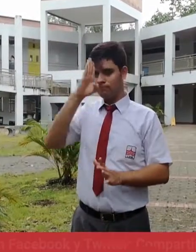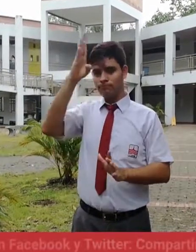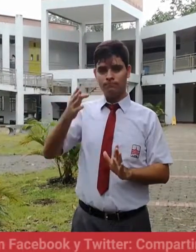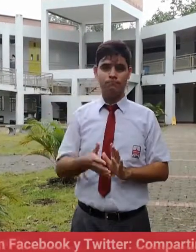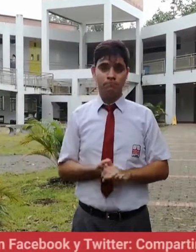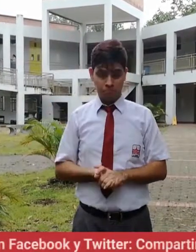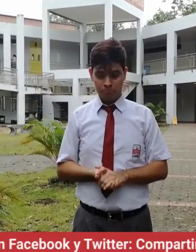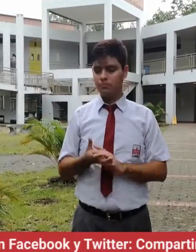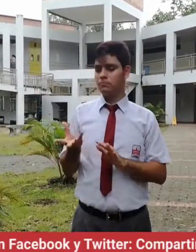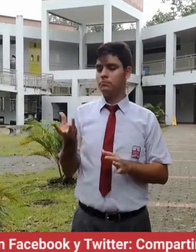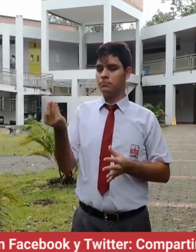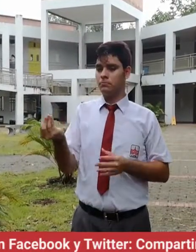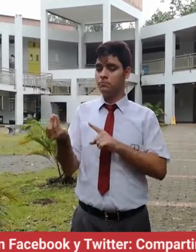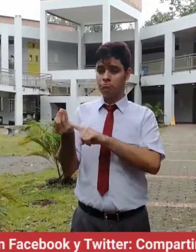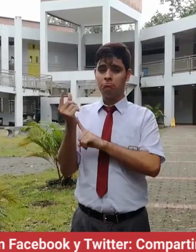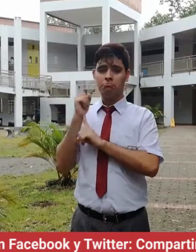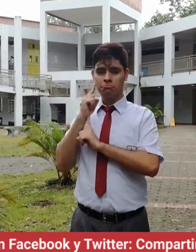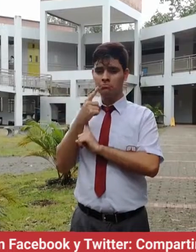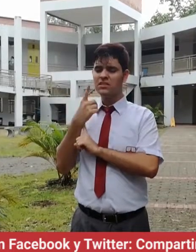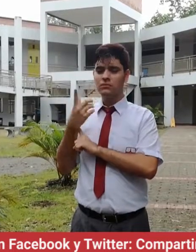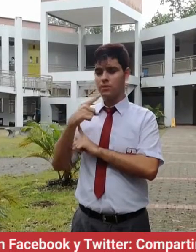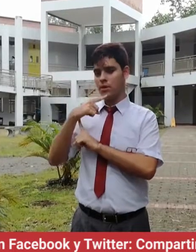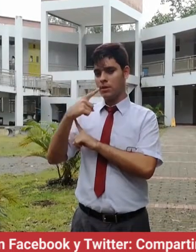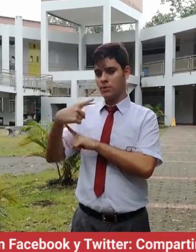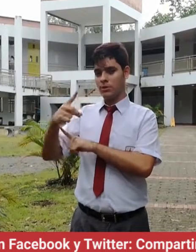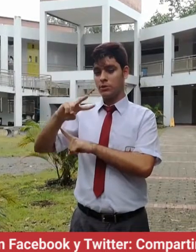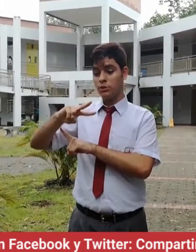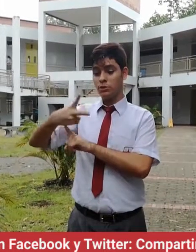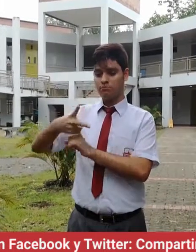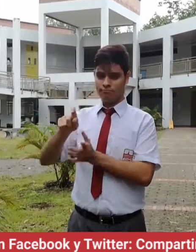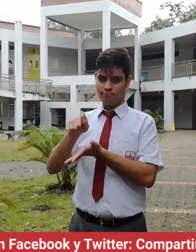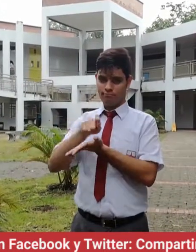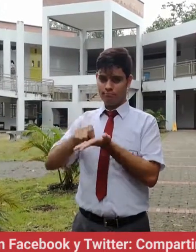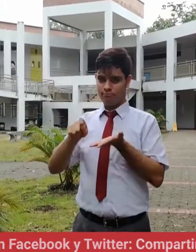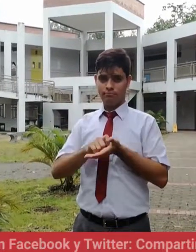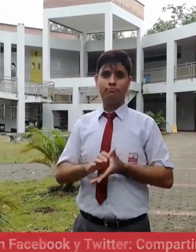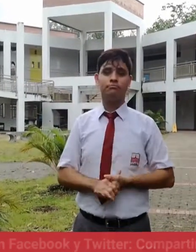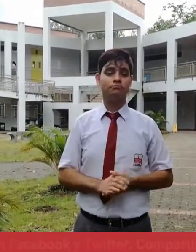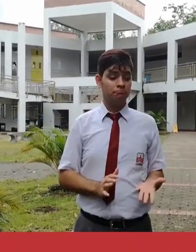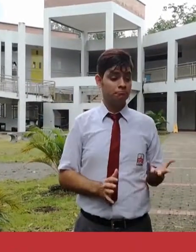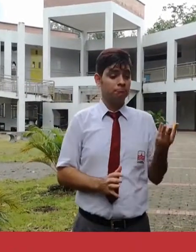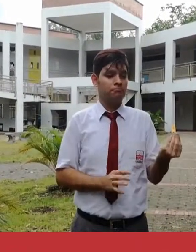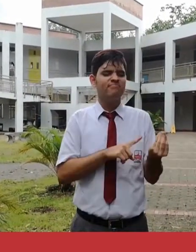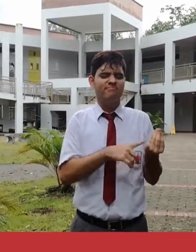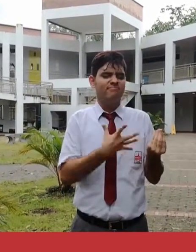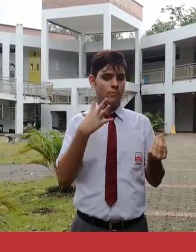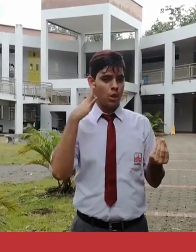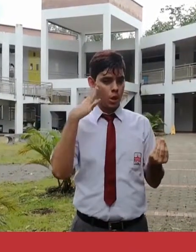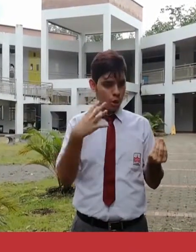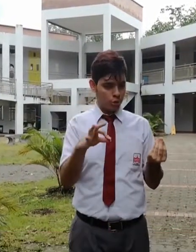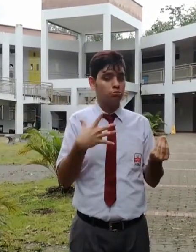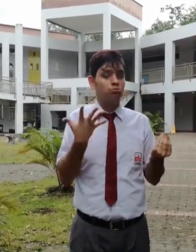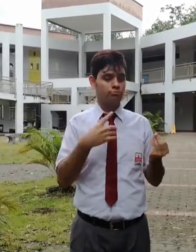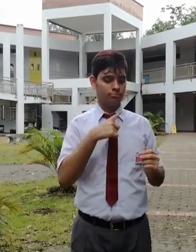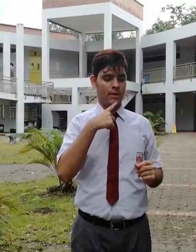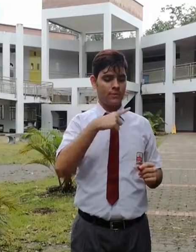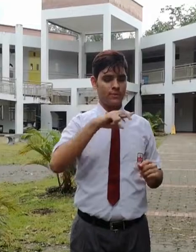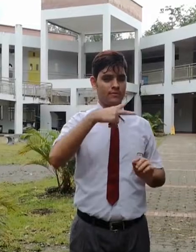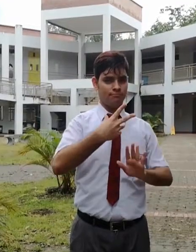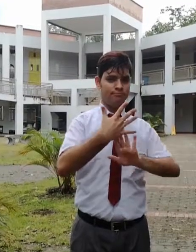y esa es nuestra costumbre. De ahí lo importante es nosotros tengamos la segunda lengua y apropiarnos de ella, la lectoescritura, el español. Y en este caso